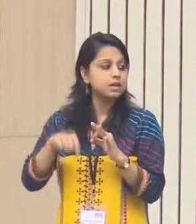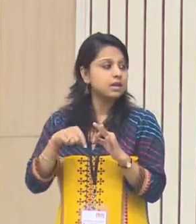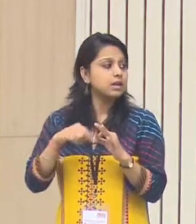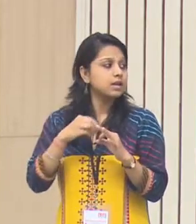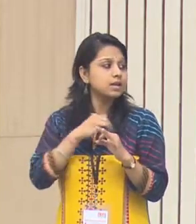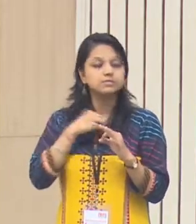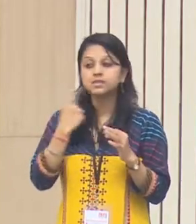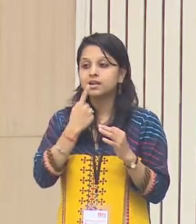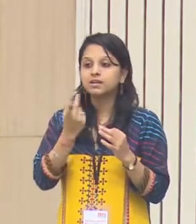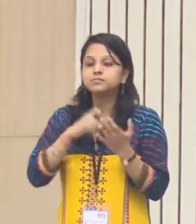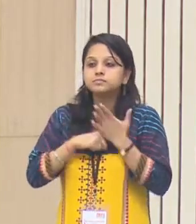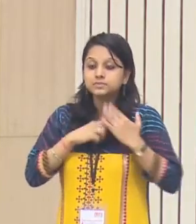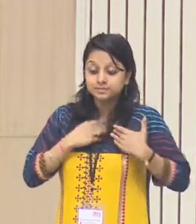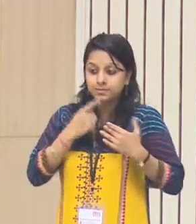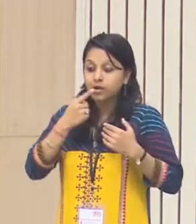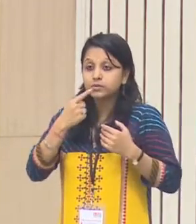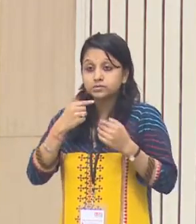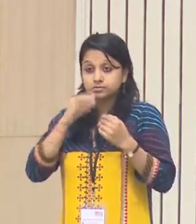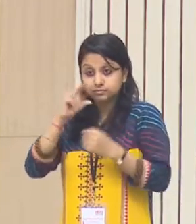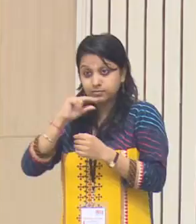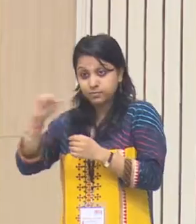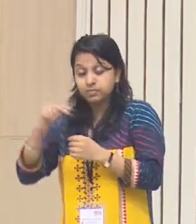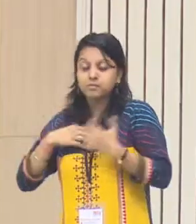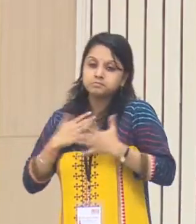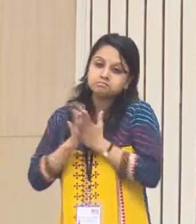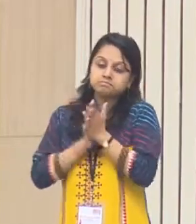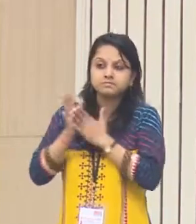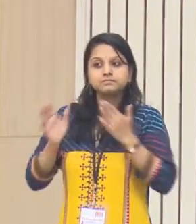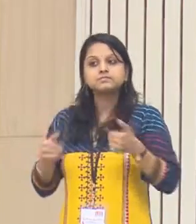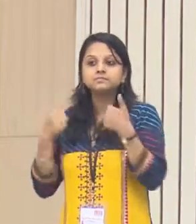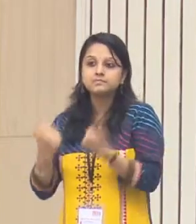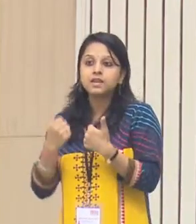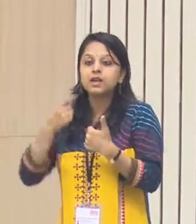का यह कविताओं से जड़ा हुआ भाषण हम सबको वाकई उत्साहित कर गया है।